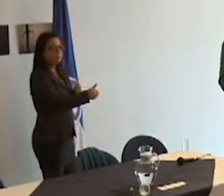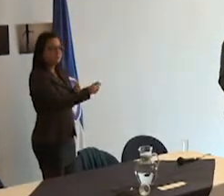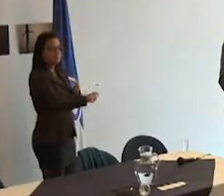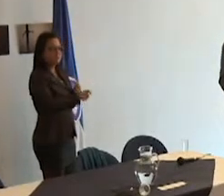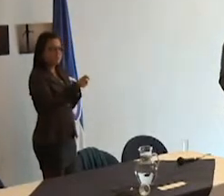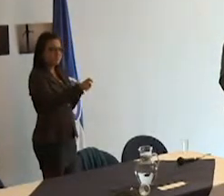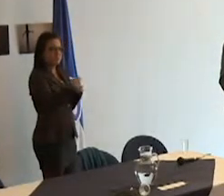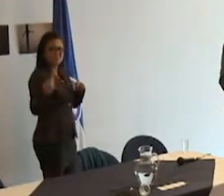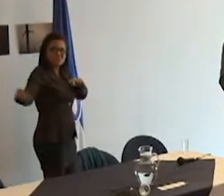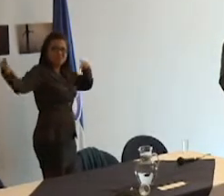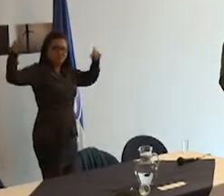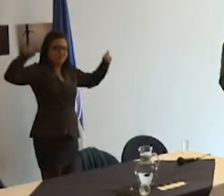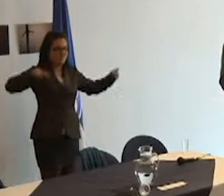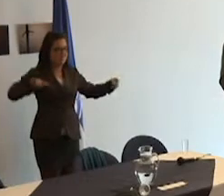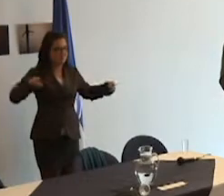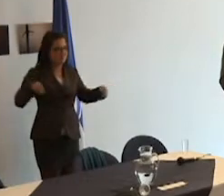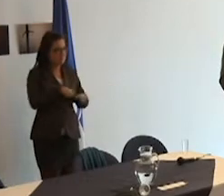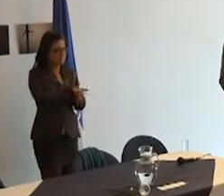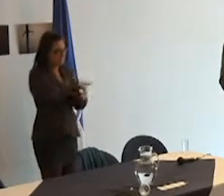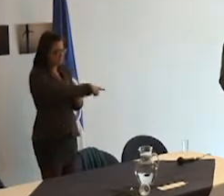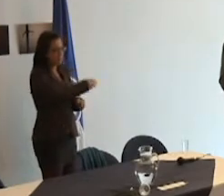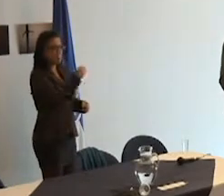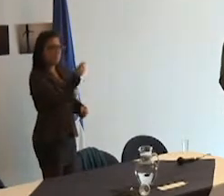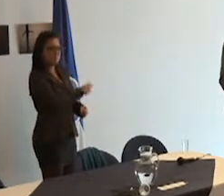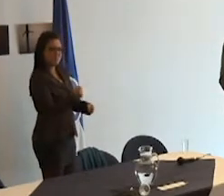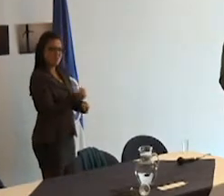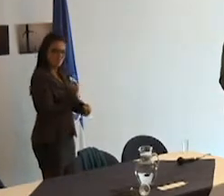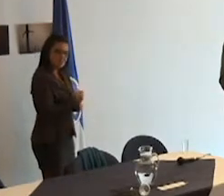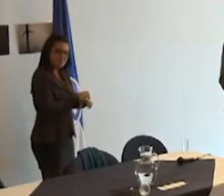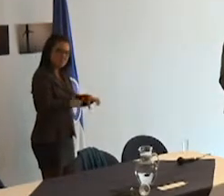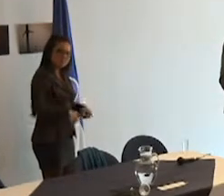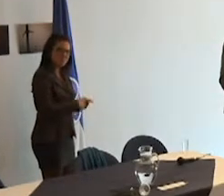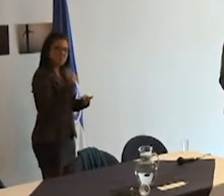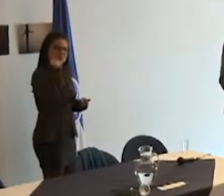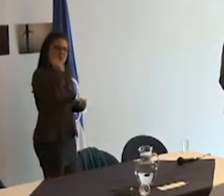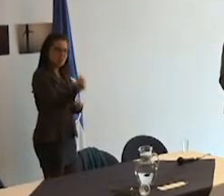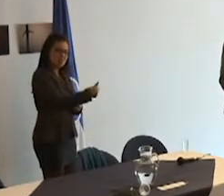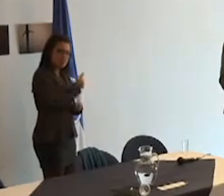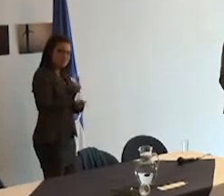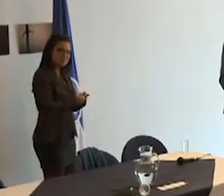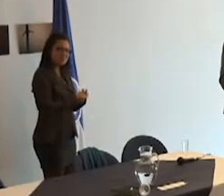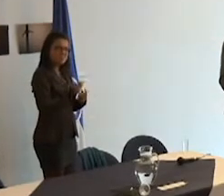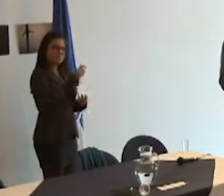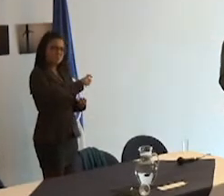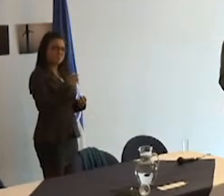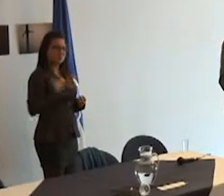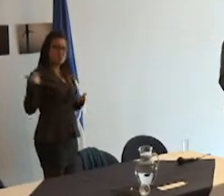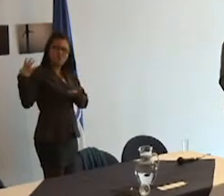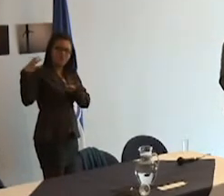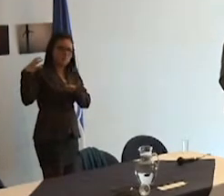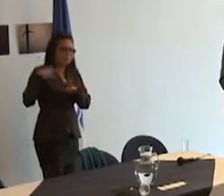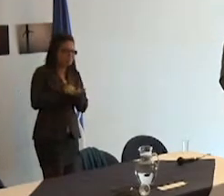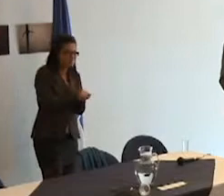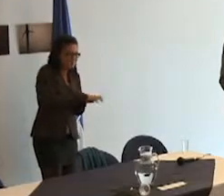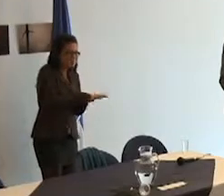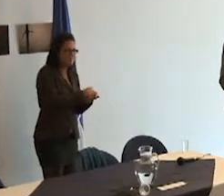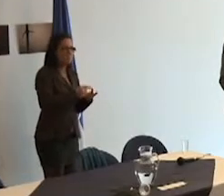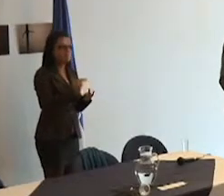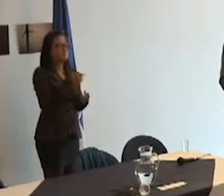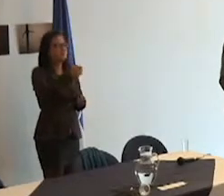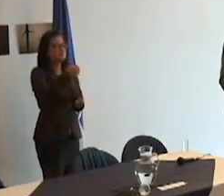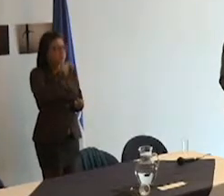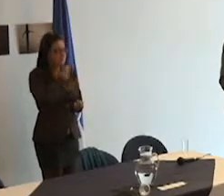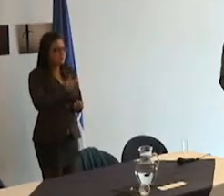periferia, los trabajadores, las mujeres, los sujetos racializados, colonizados, los homosexuales y